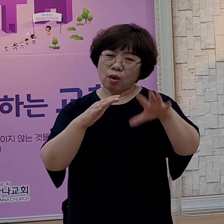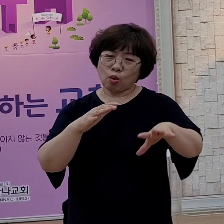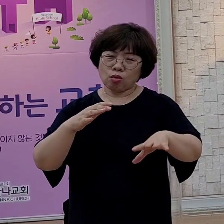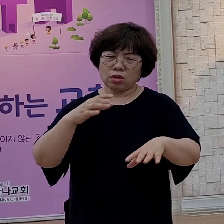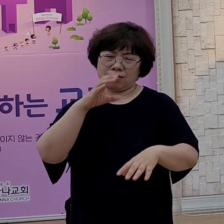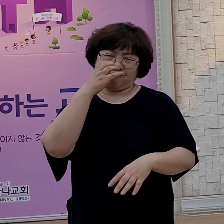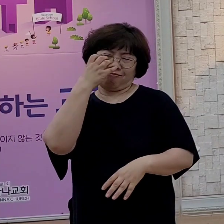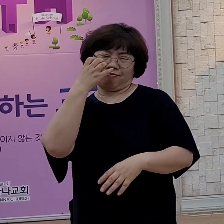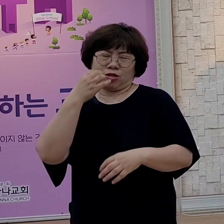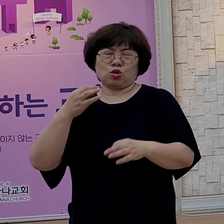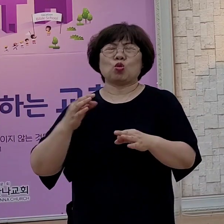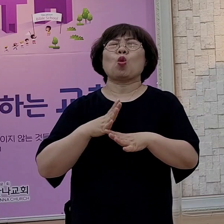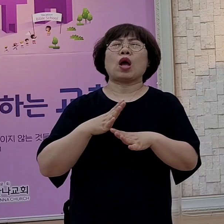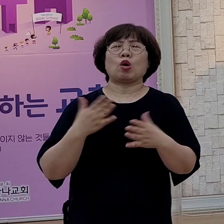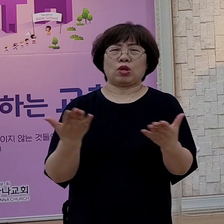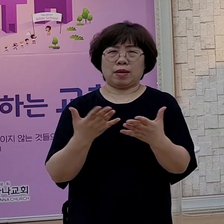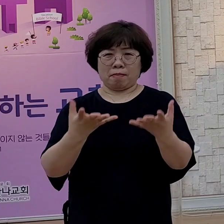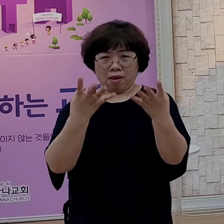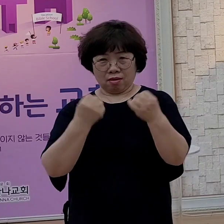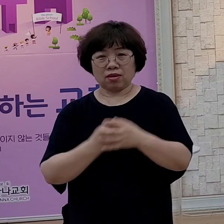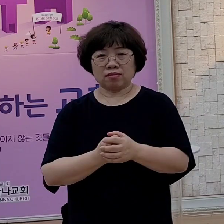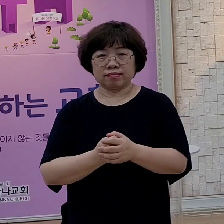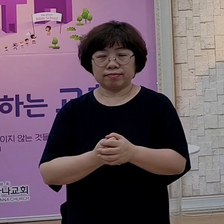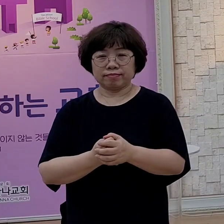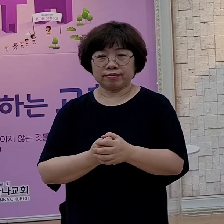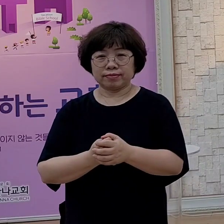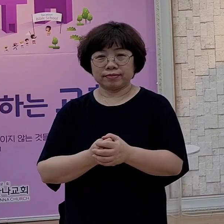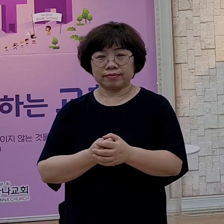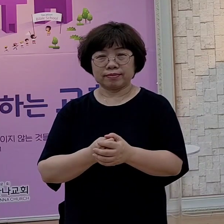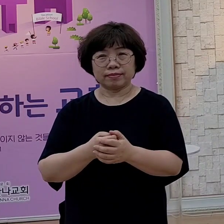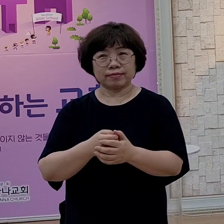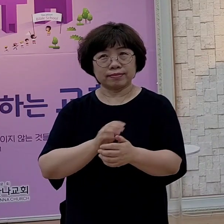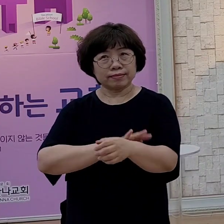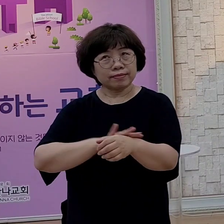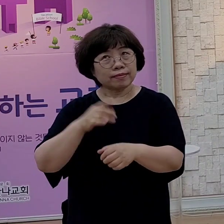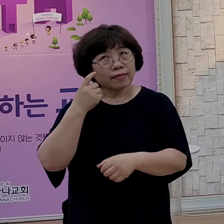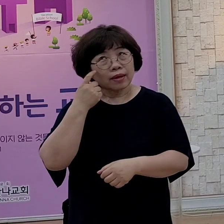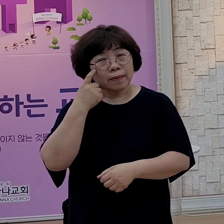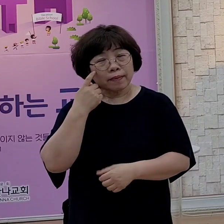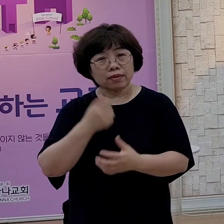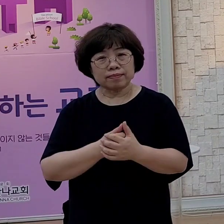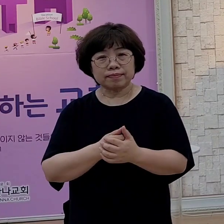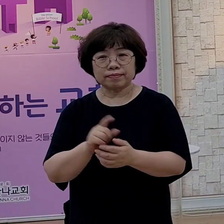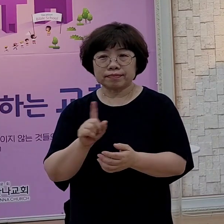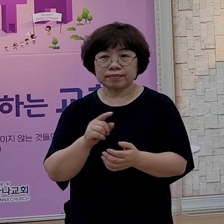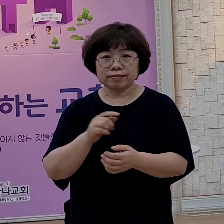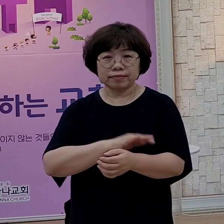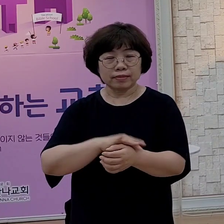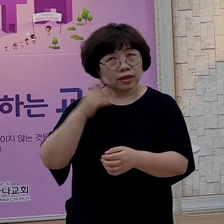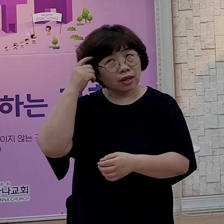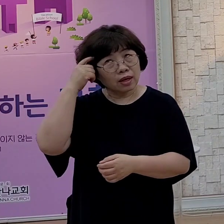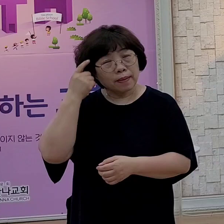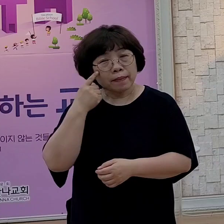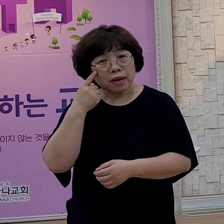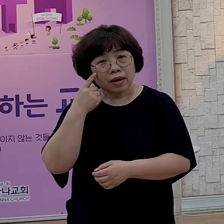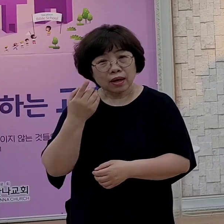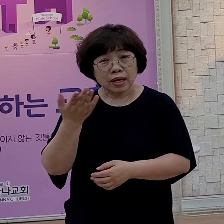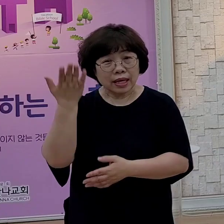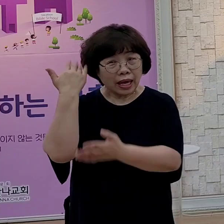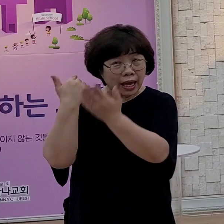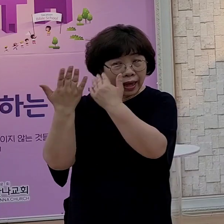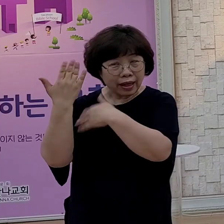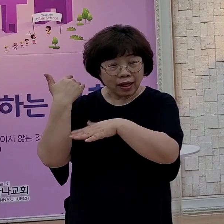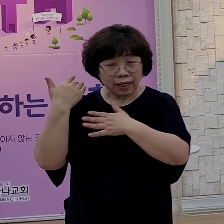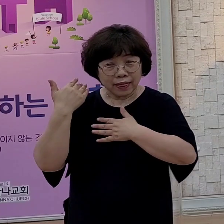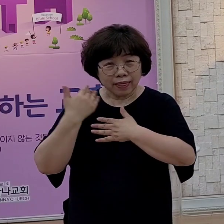하고 놀랍기도 합니다. 우리 한번 잘 생각해 보십시오. 우리가 예전에는 정말 여러분들 한번